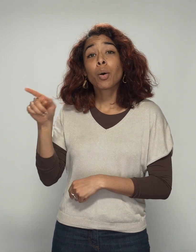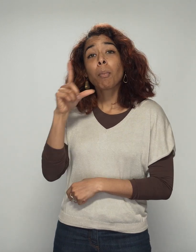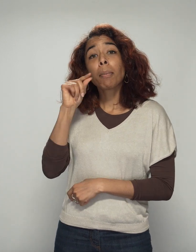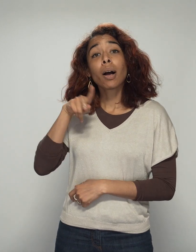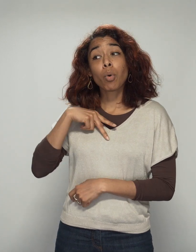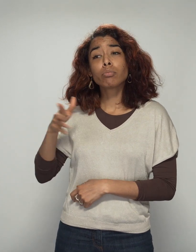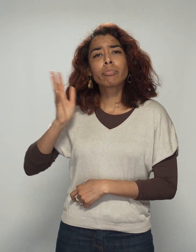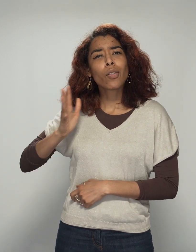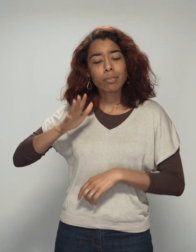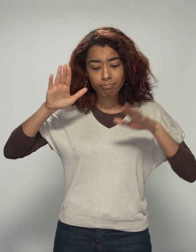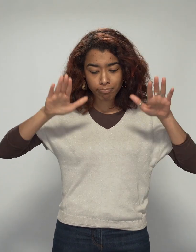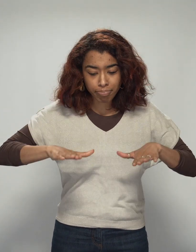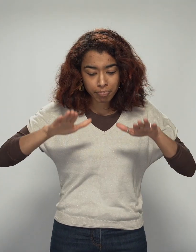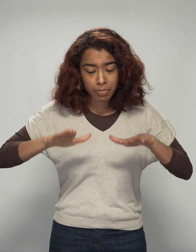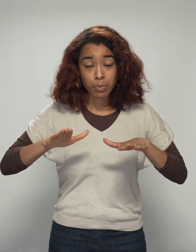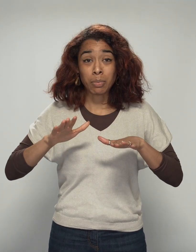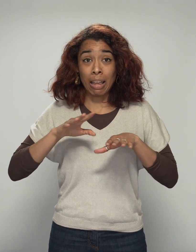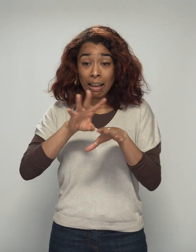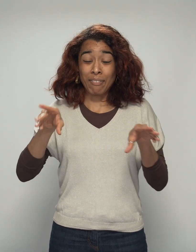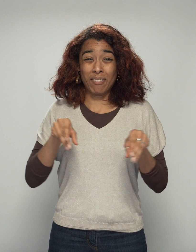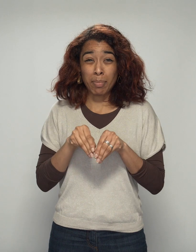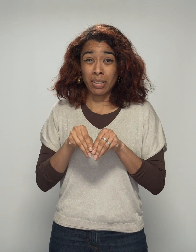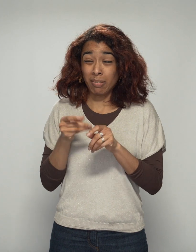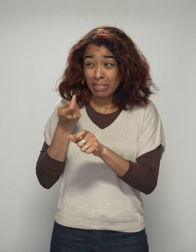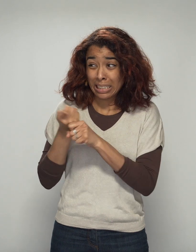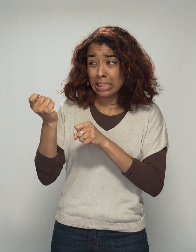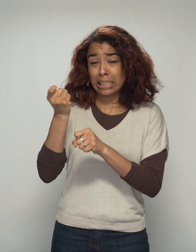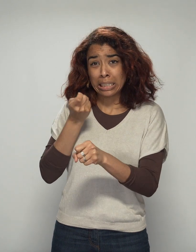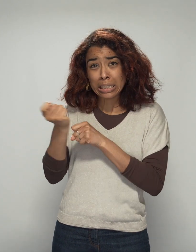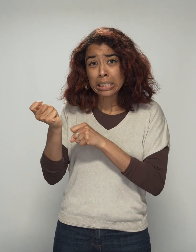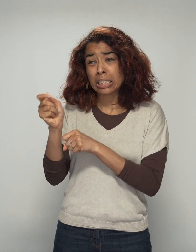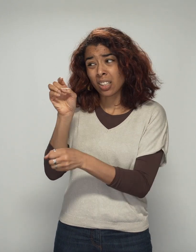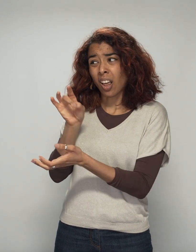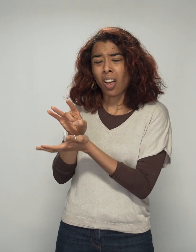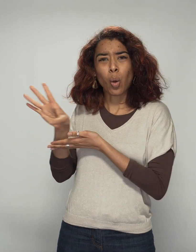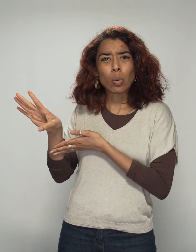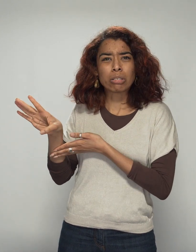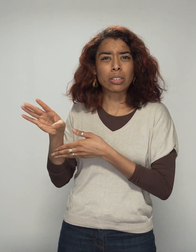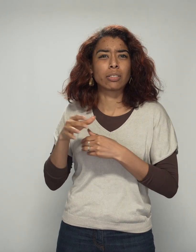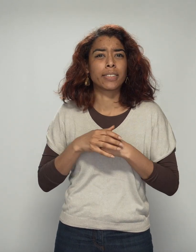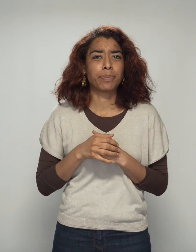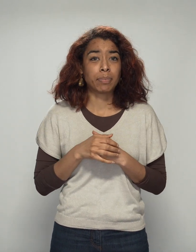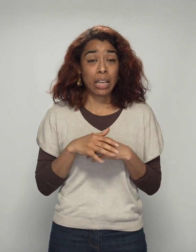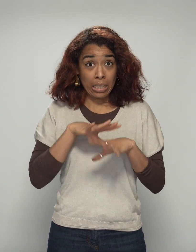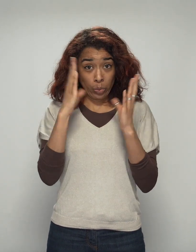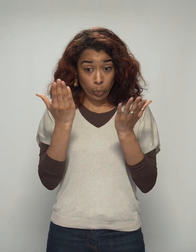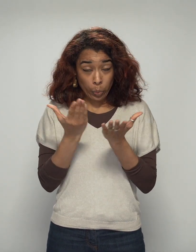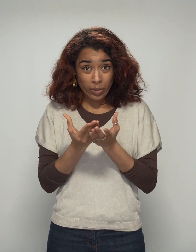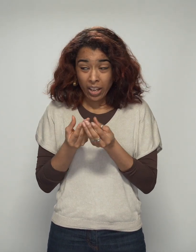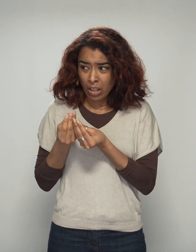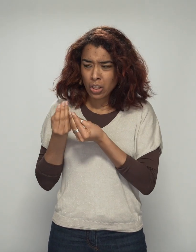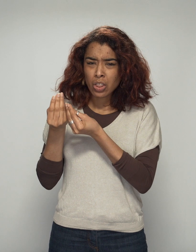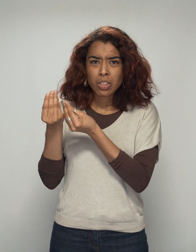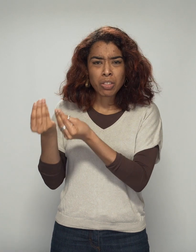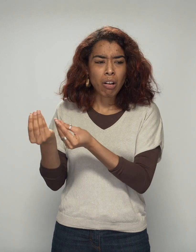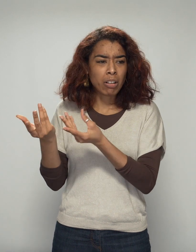mon papa, qui est un ancien musulman, a connu beaucoup de persécutions et de rejets dans sa famille. Ces événements-là